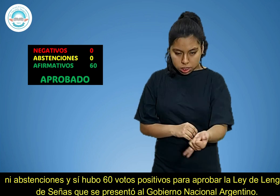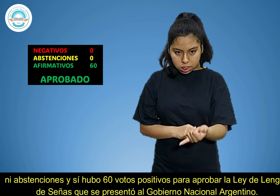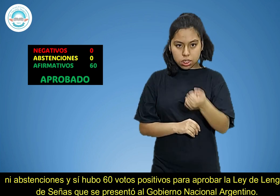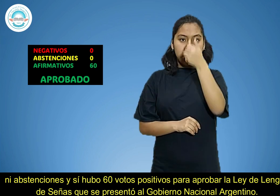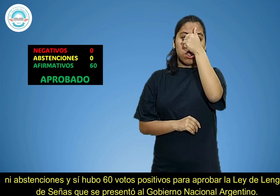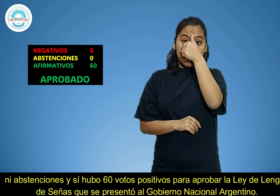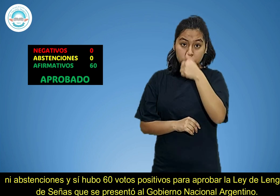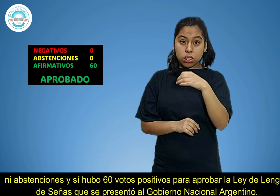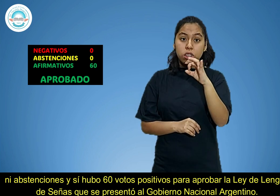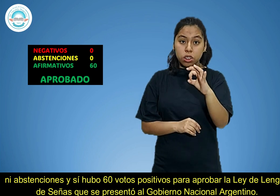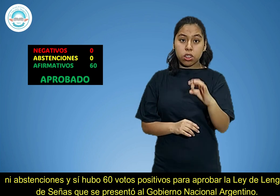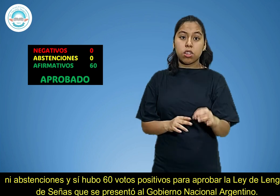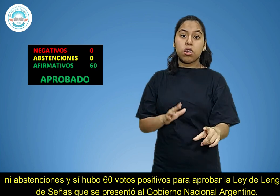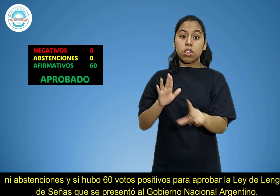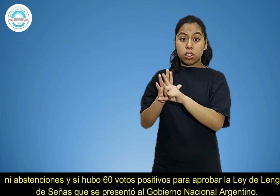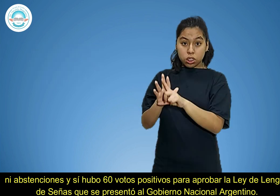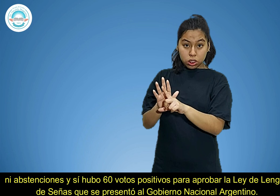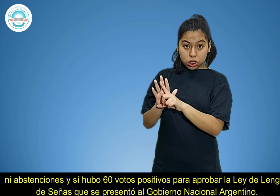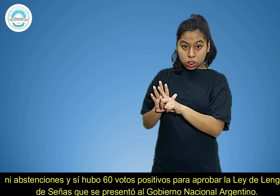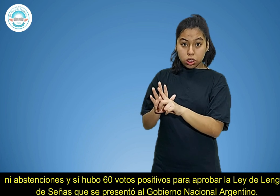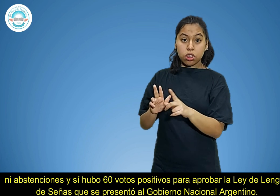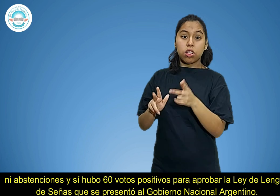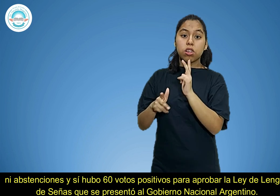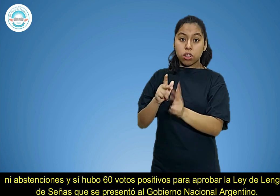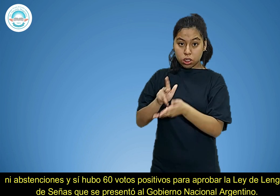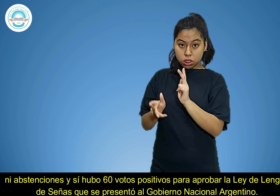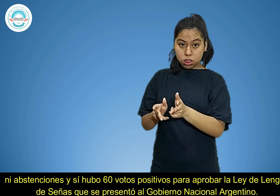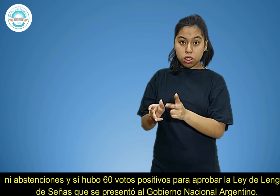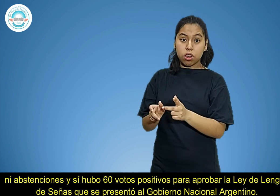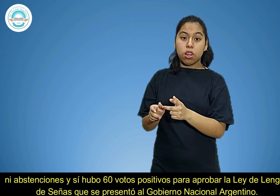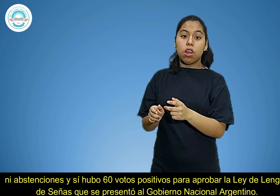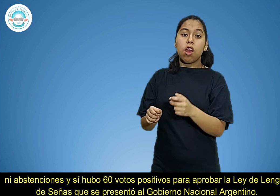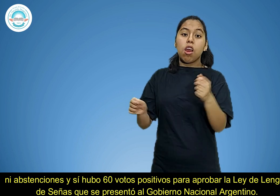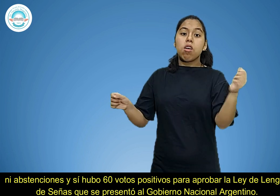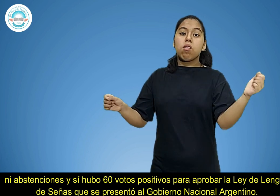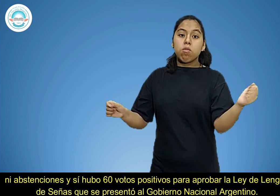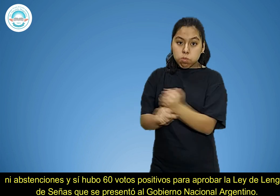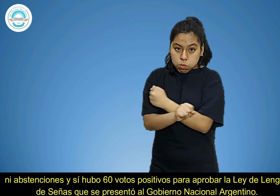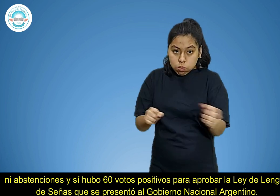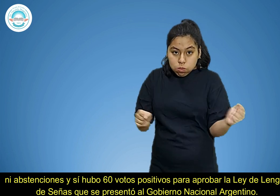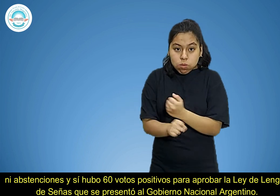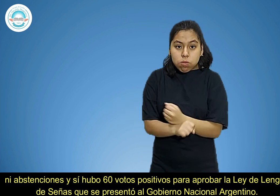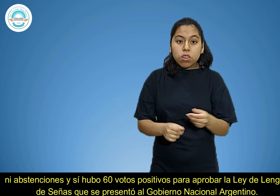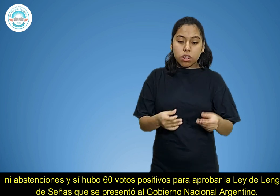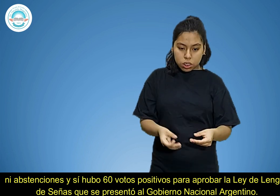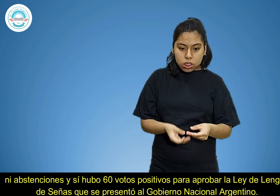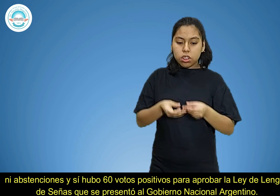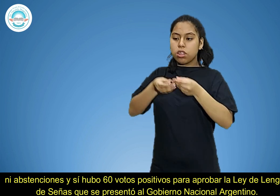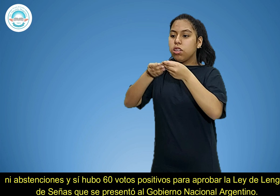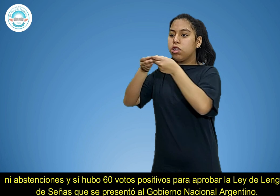hubo 60 votos positivos para aprobar la Ley de Lengua de Señas, que se